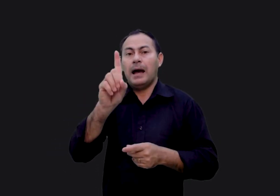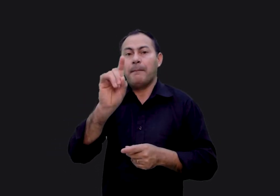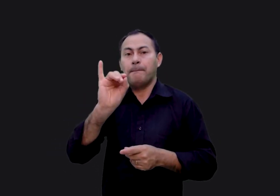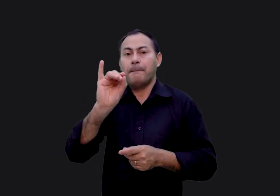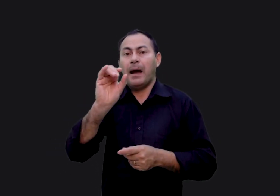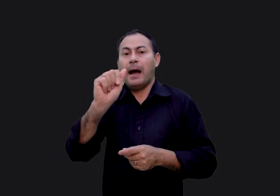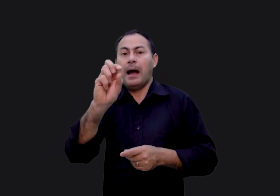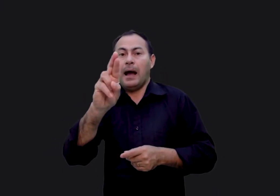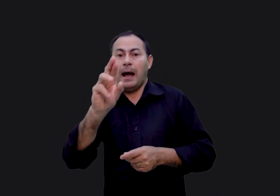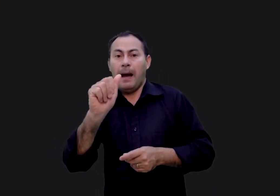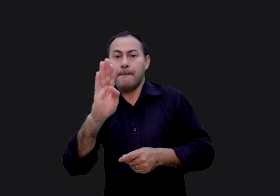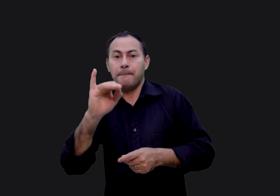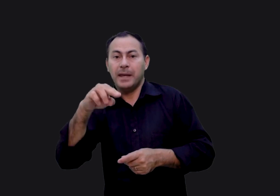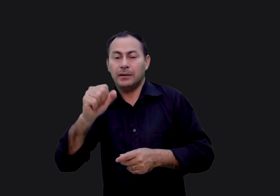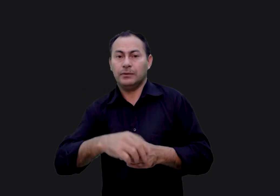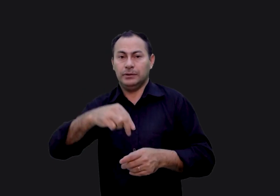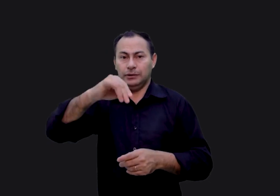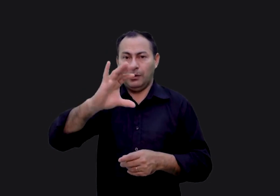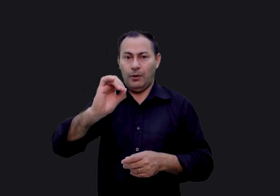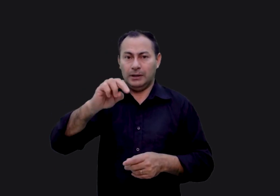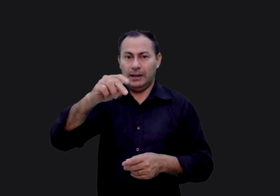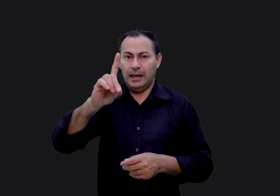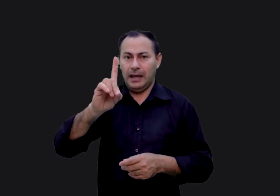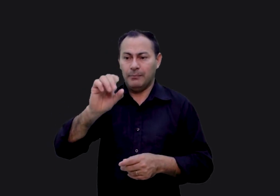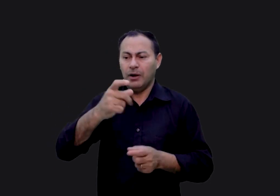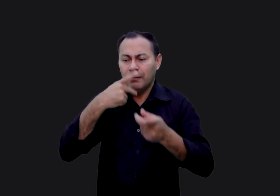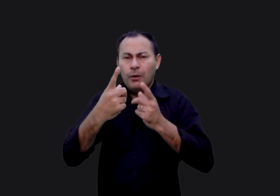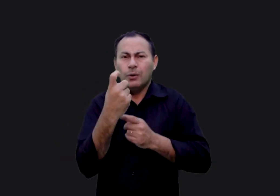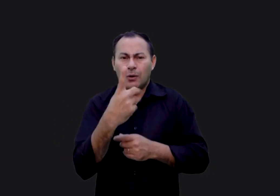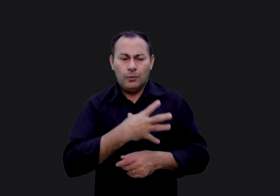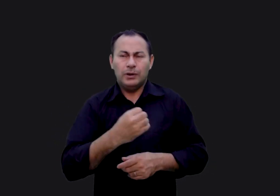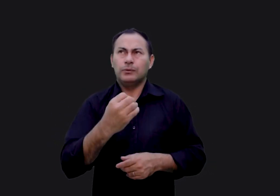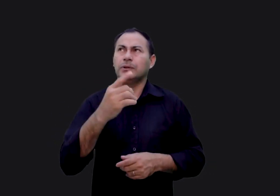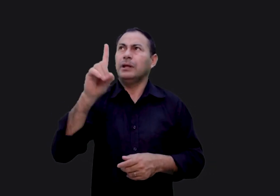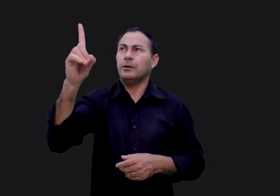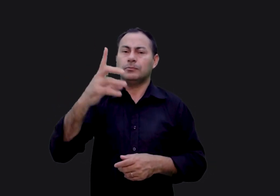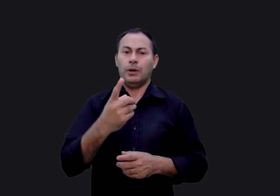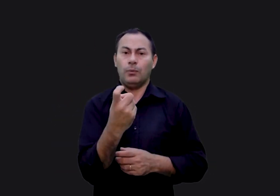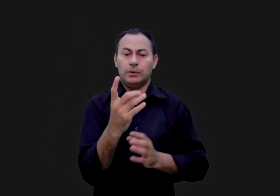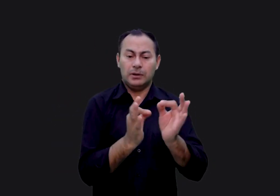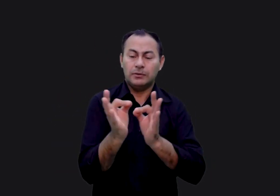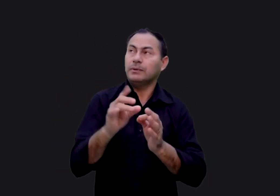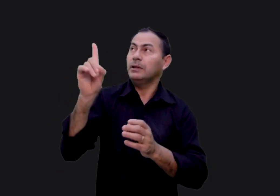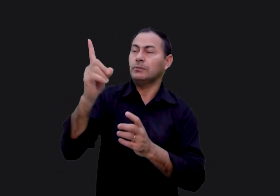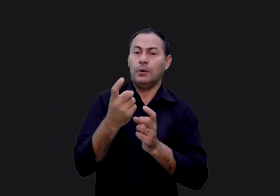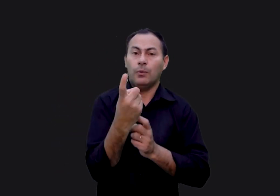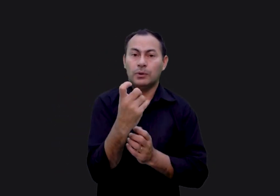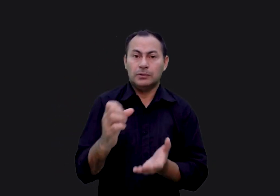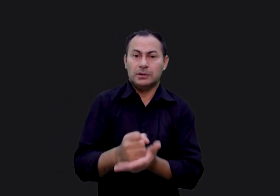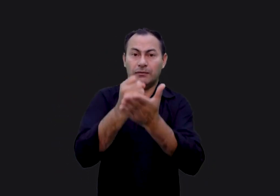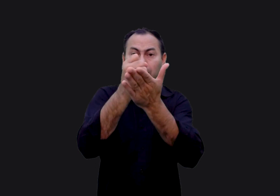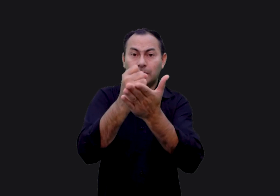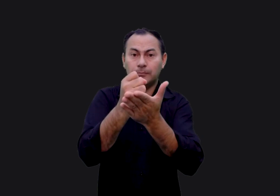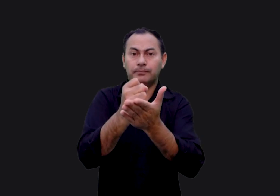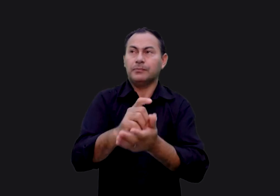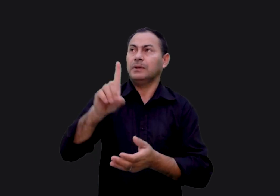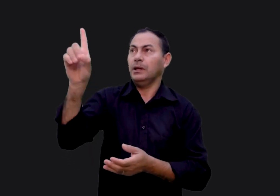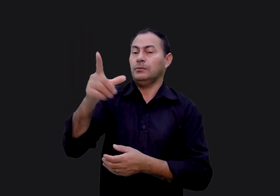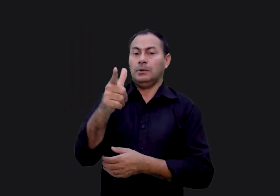eles passaram conversando. Eu sou o Filho único de Deus, sou a única solução de Deus e o único Salvador. Deus não